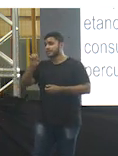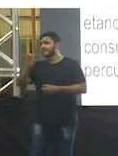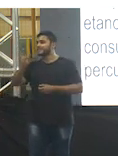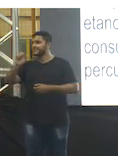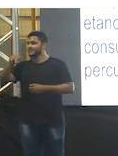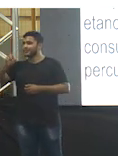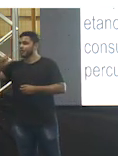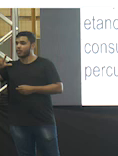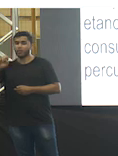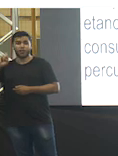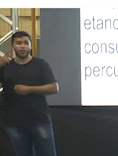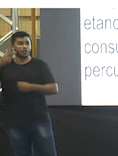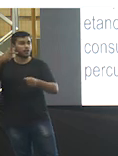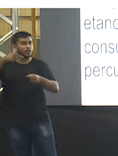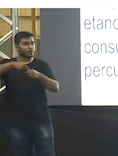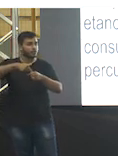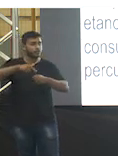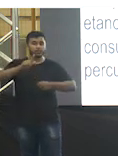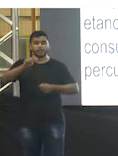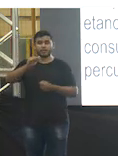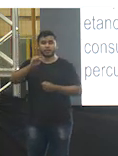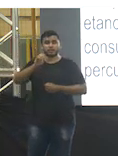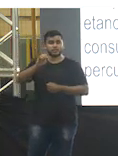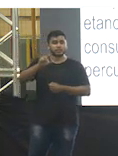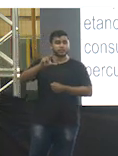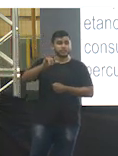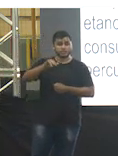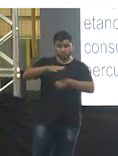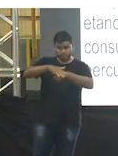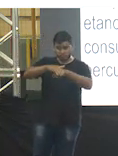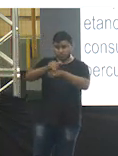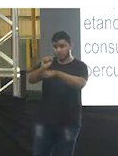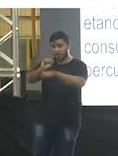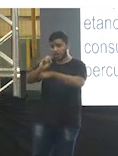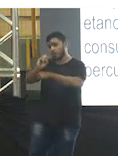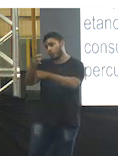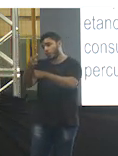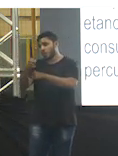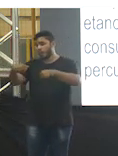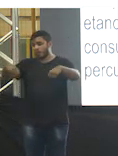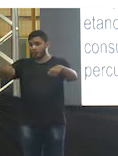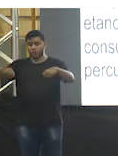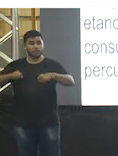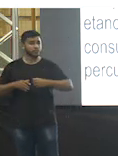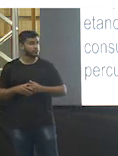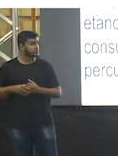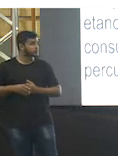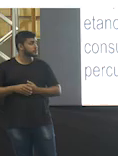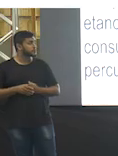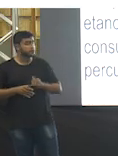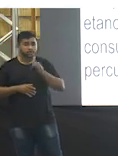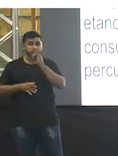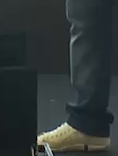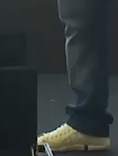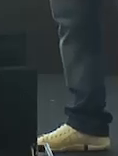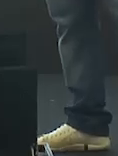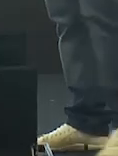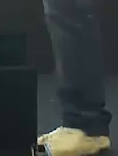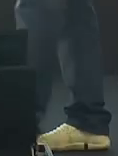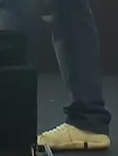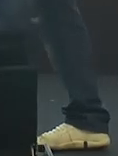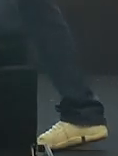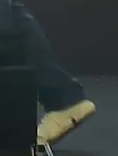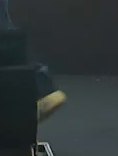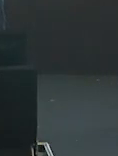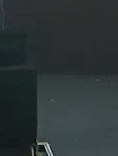Bem, assim, ó. Quando você for abastecer o seu carro, sua moto, se você tiver com essa dúvida, faz uma conta bem simples.